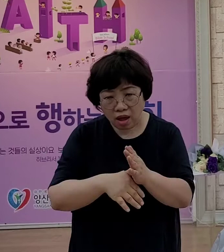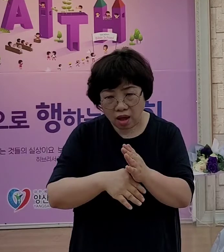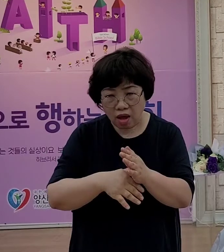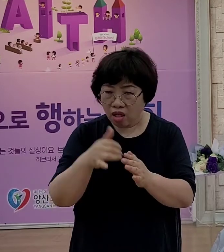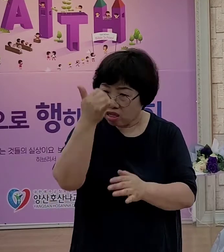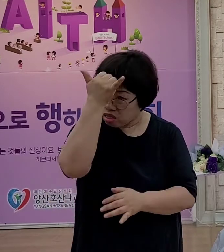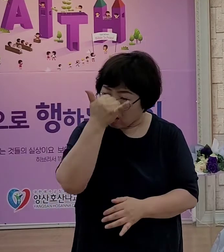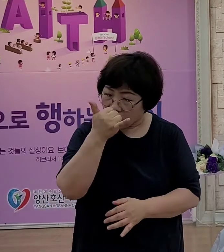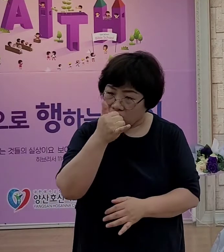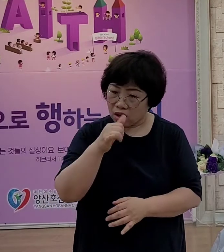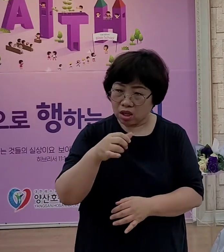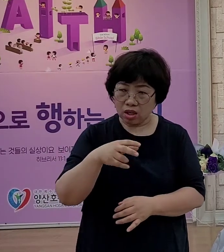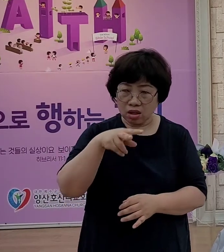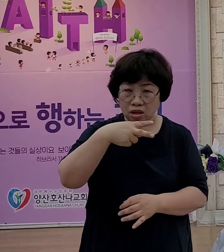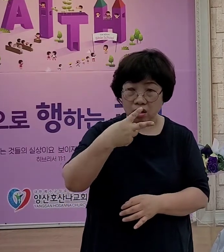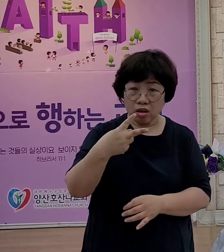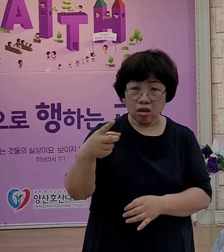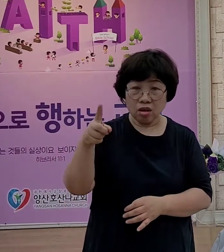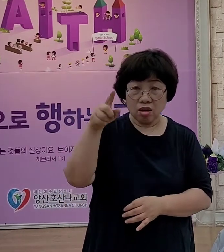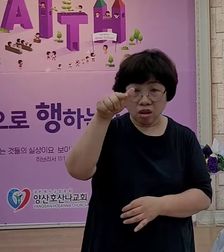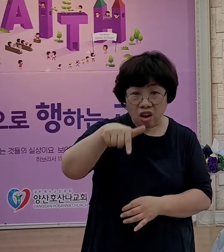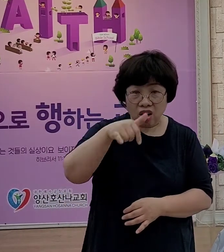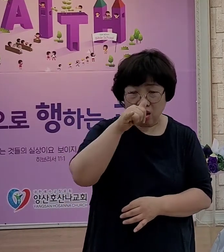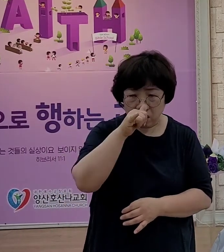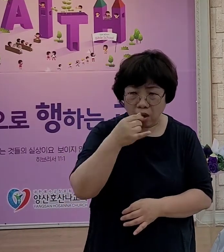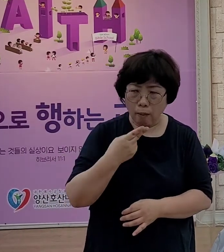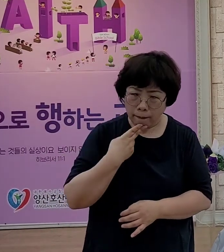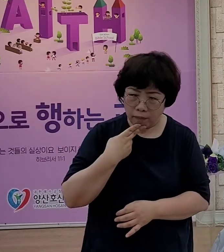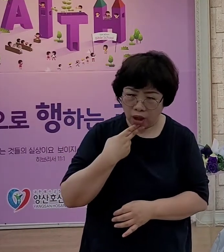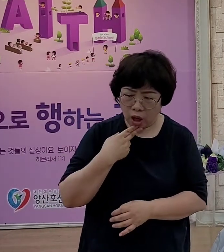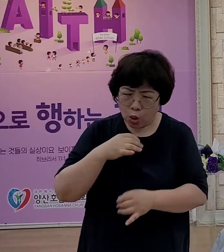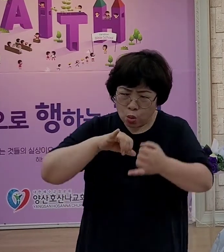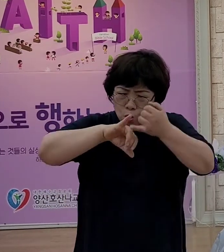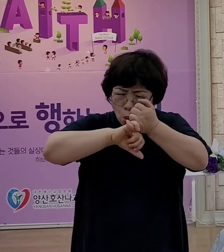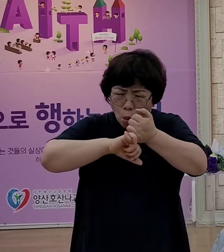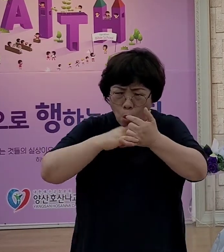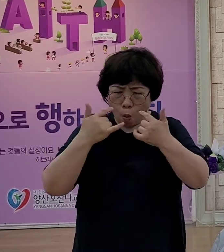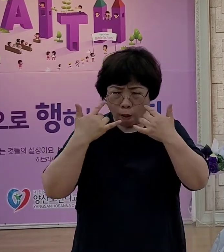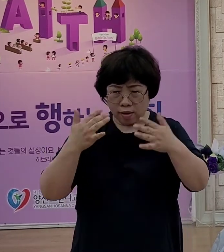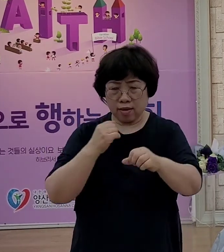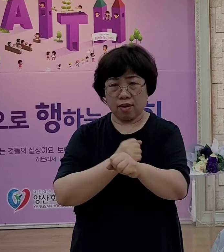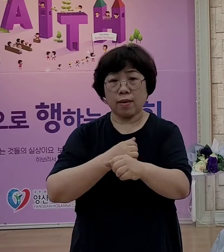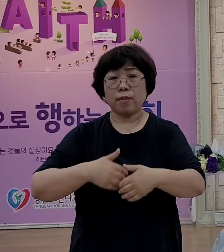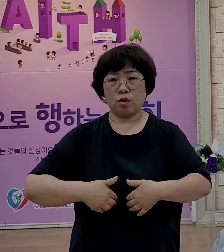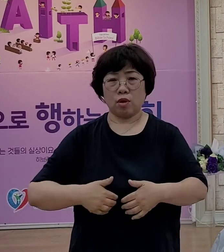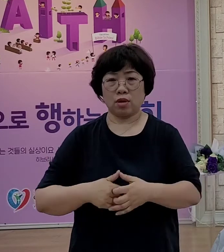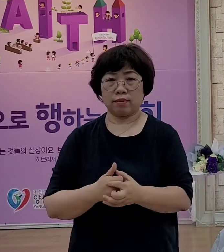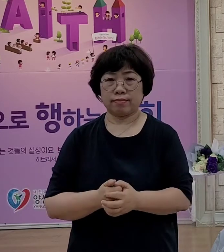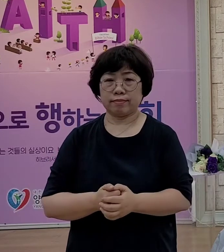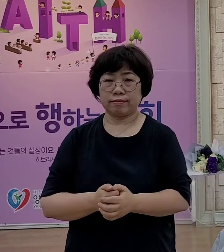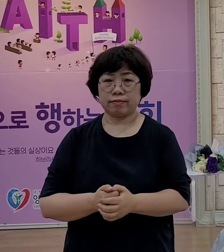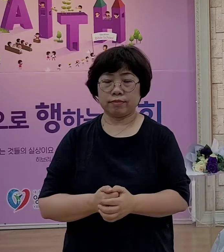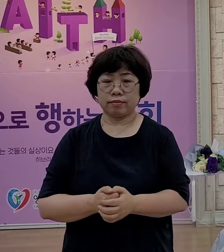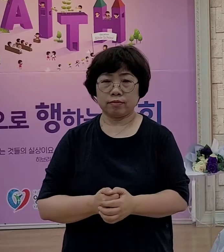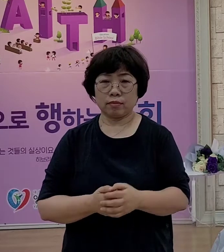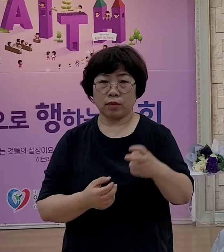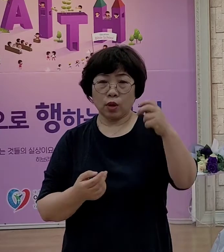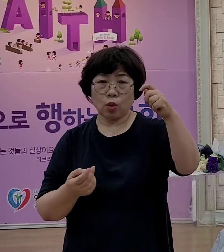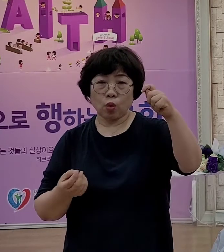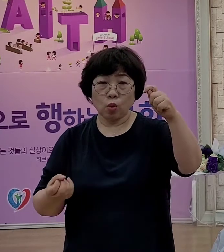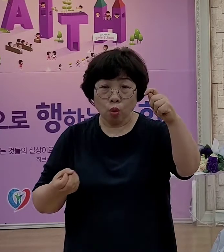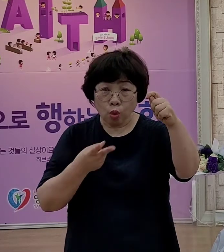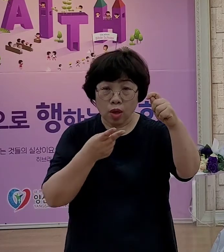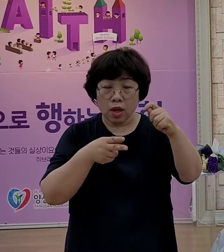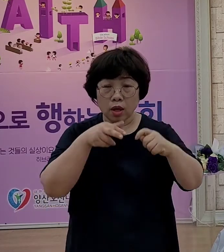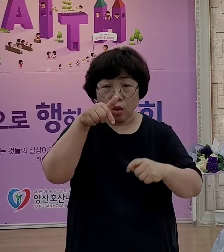수가 있다는 사실입니다. 여러분, 이 말을 이 골로새서 4장 6절에서